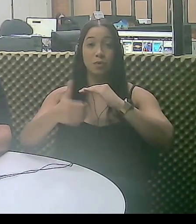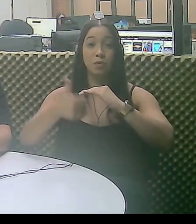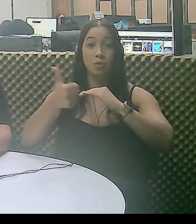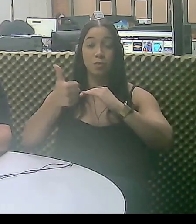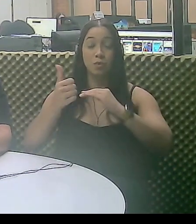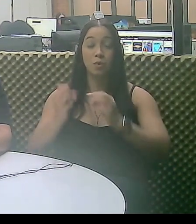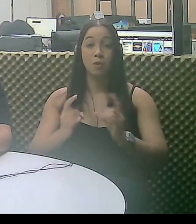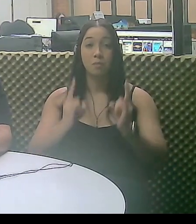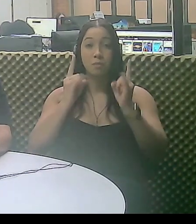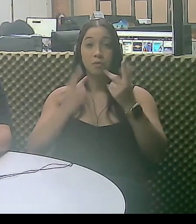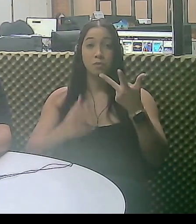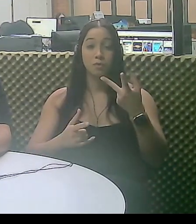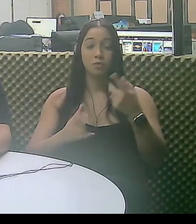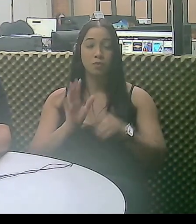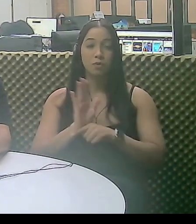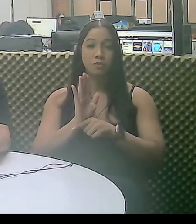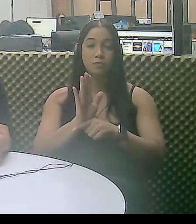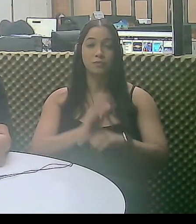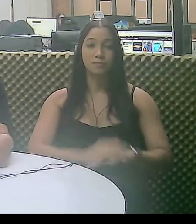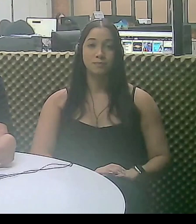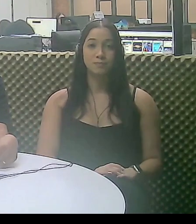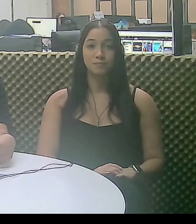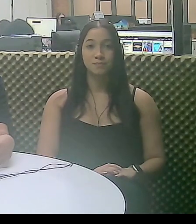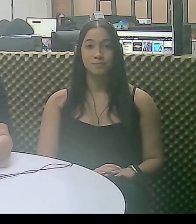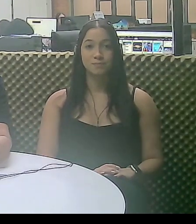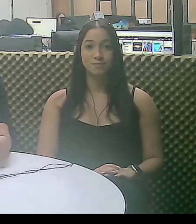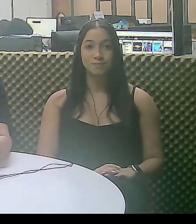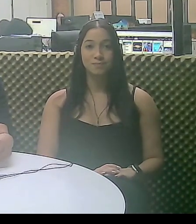2. Colabore!